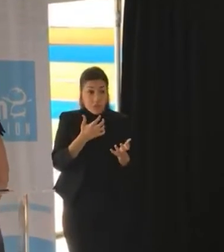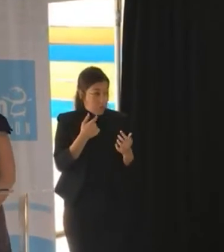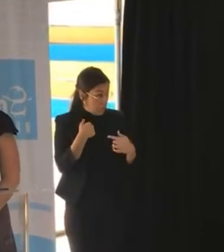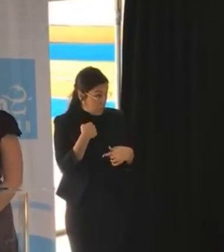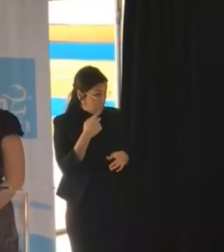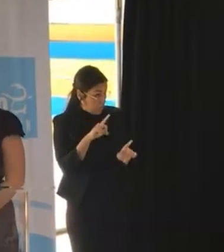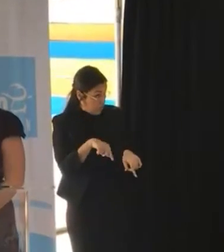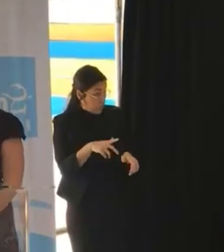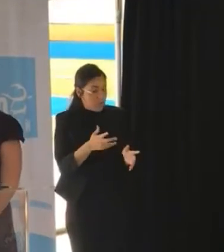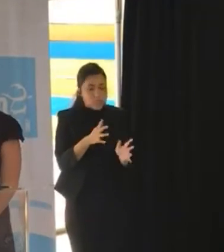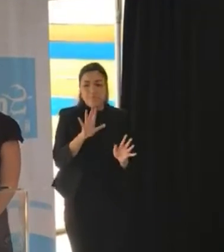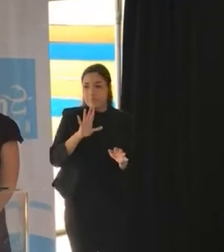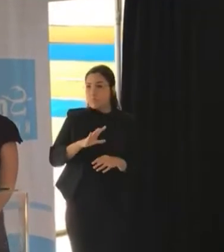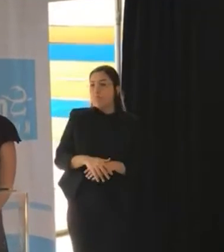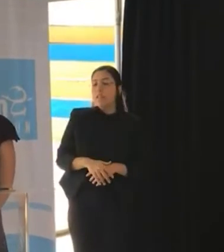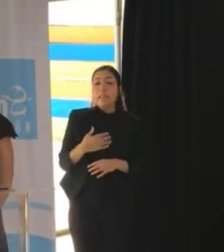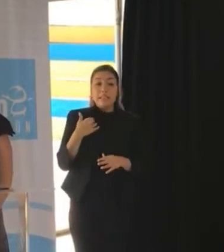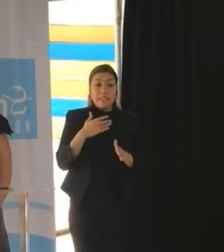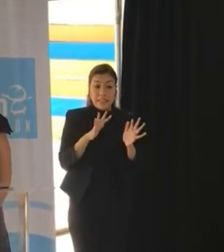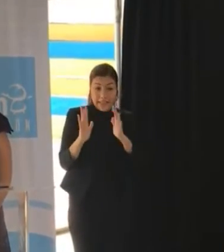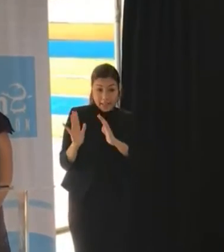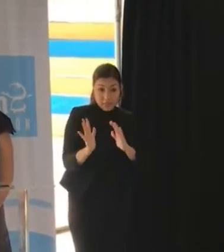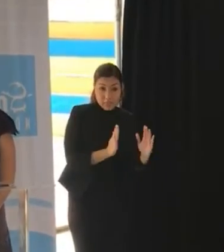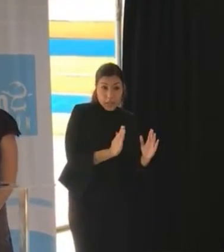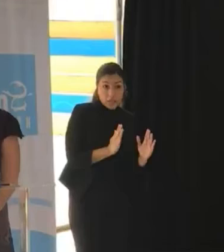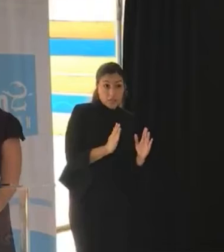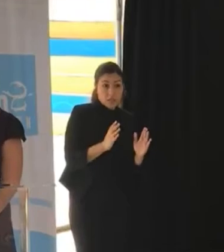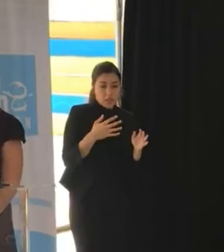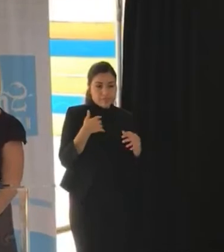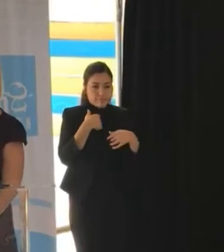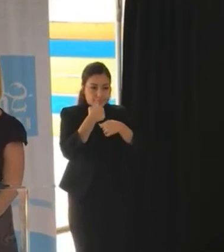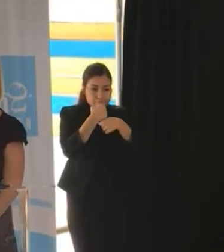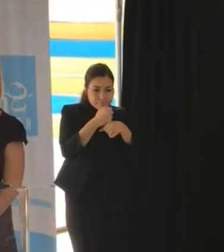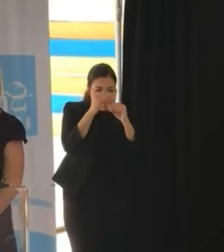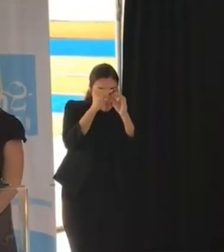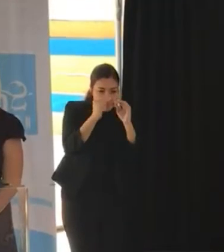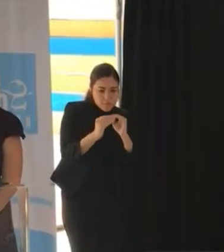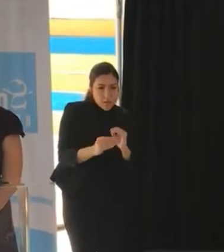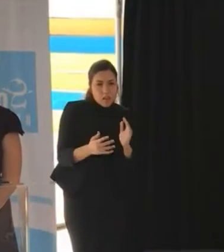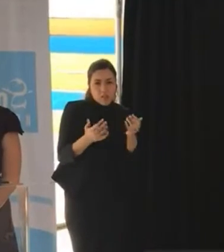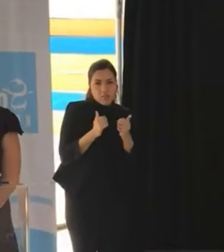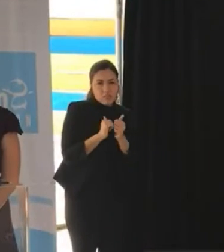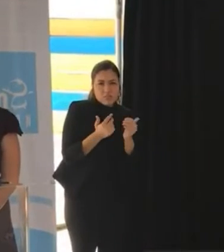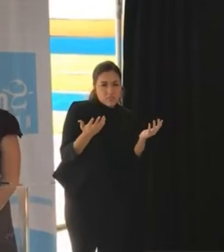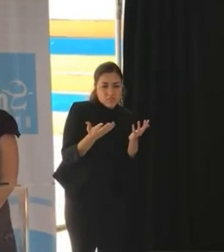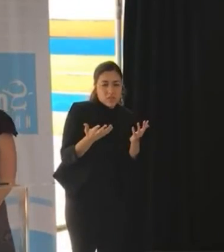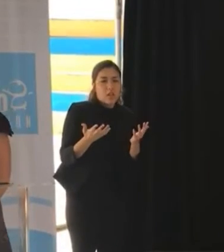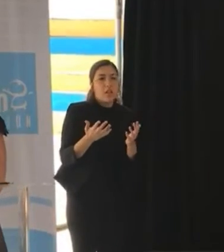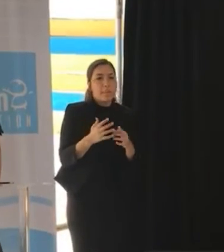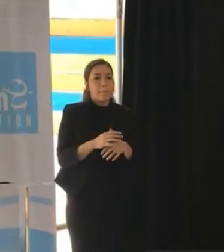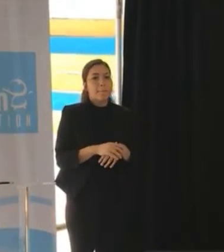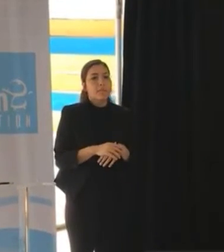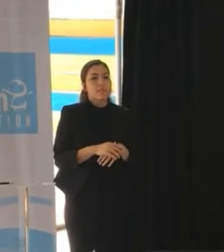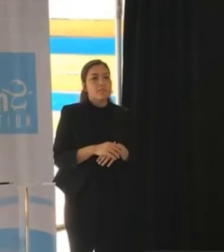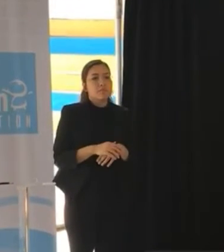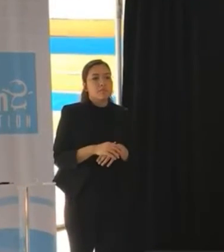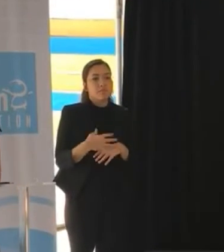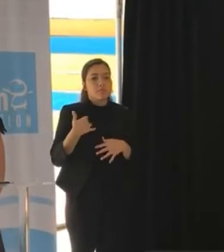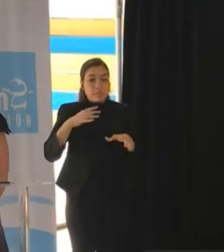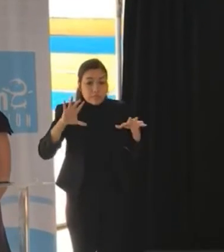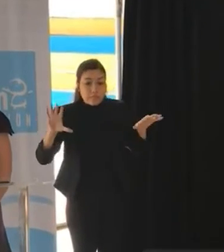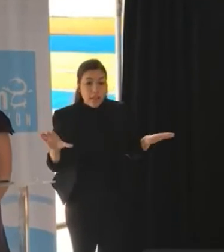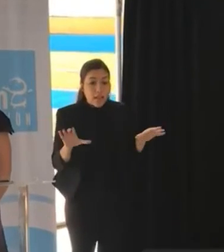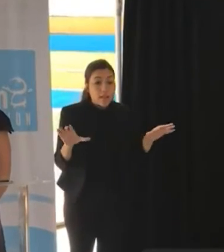Bueno, el plan que se ha diseñado básicamente ha sido hacer actividades de impacto en las comunidades de